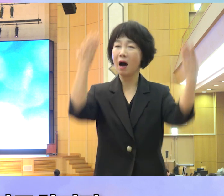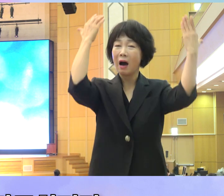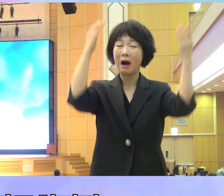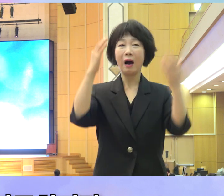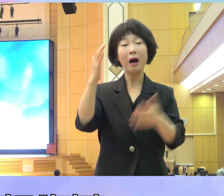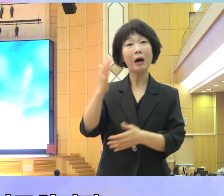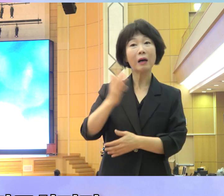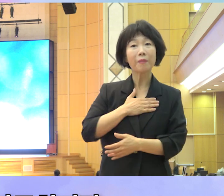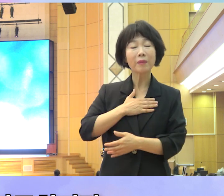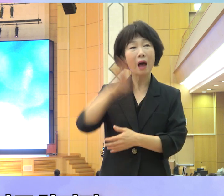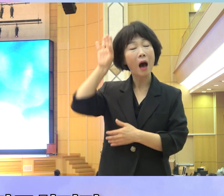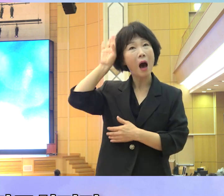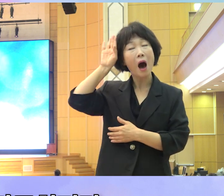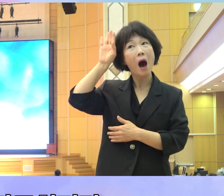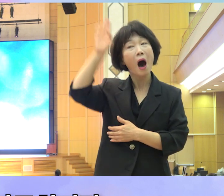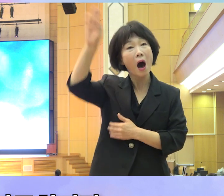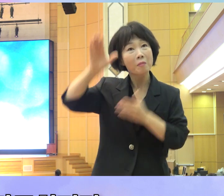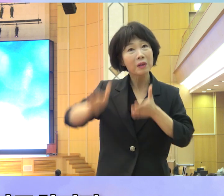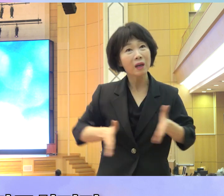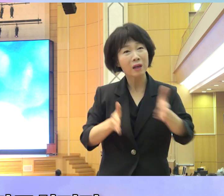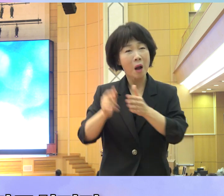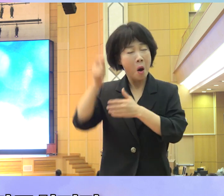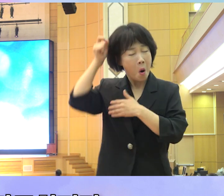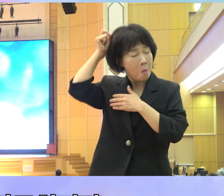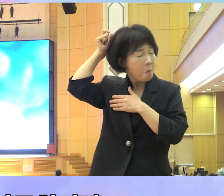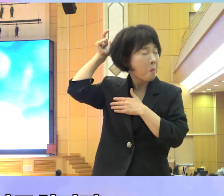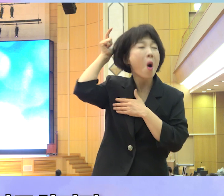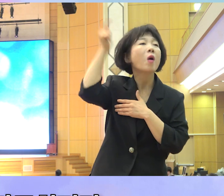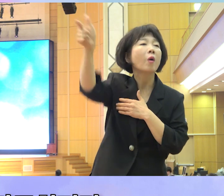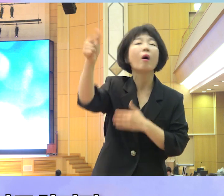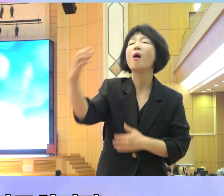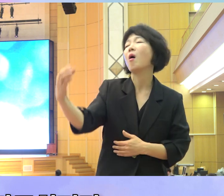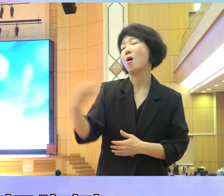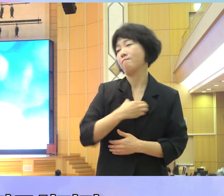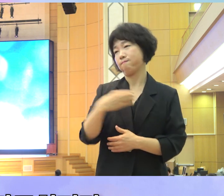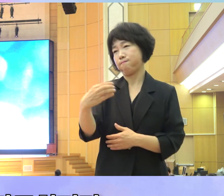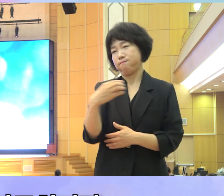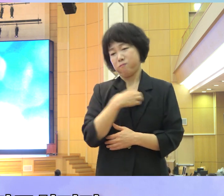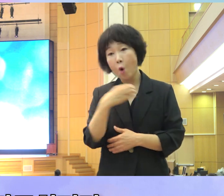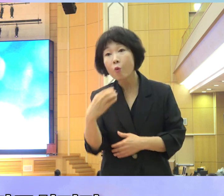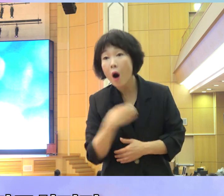할렐루야. 내 앞길 멀고